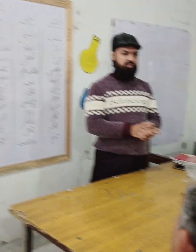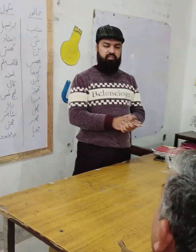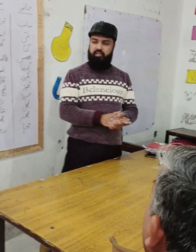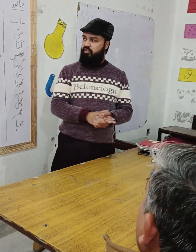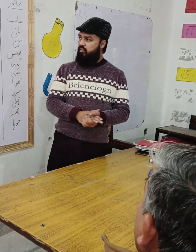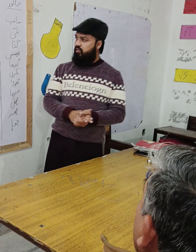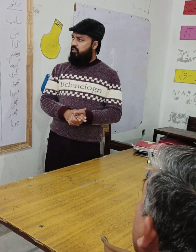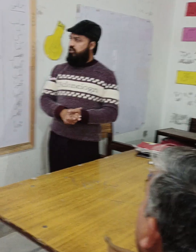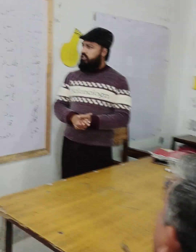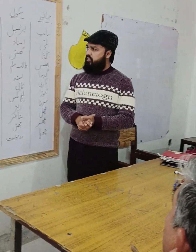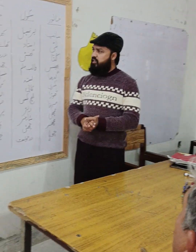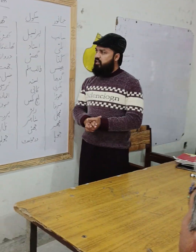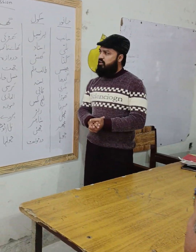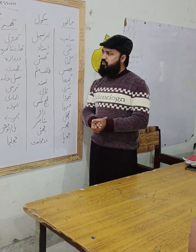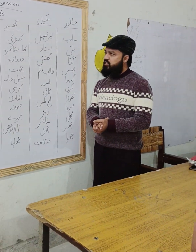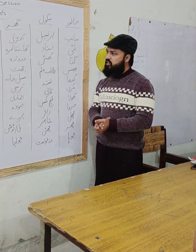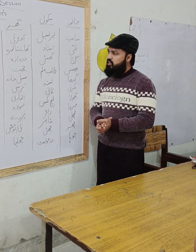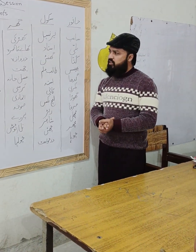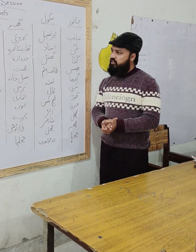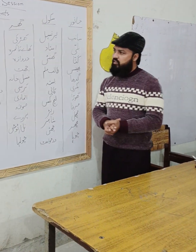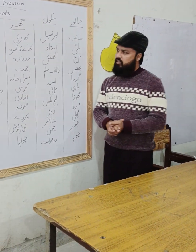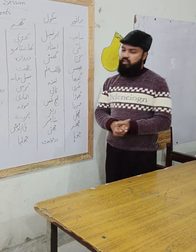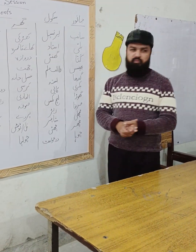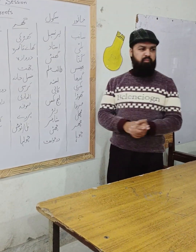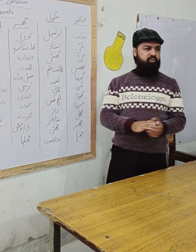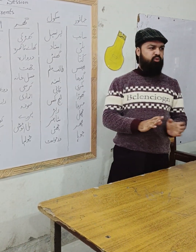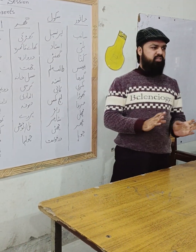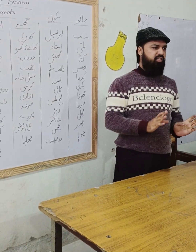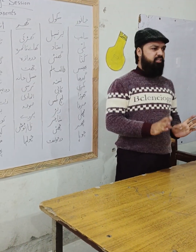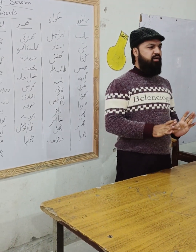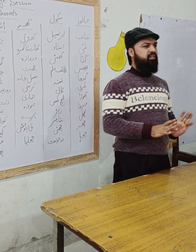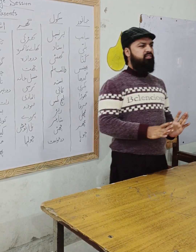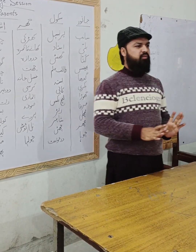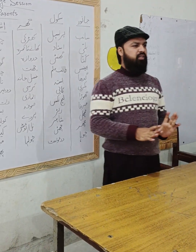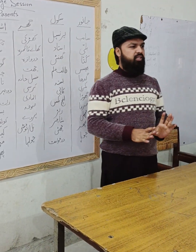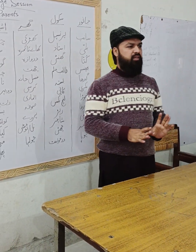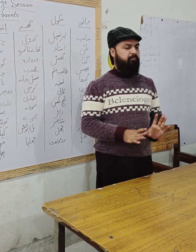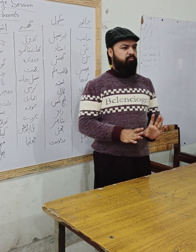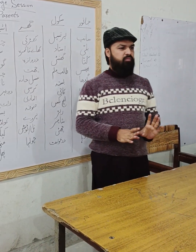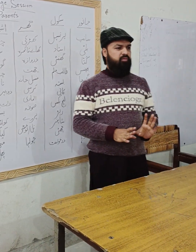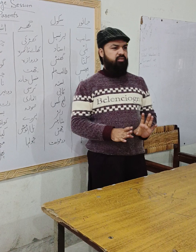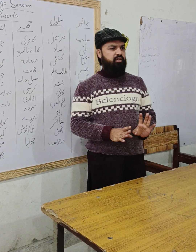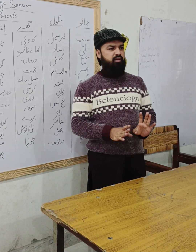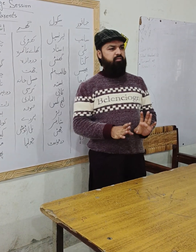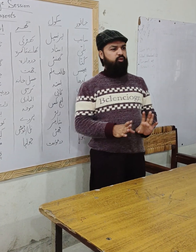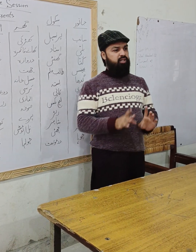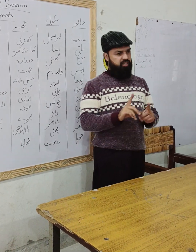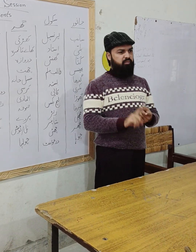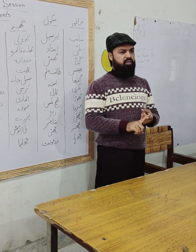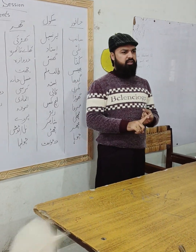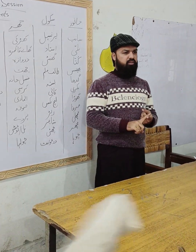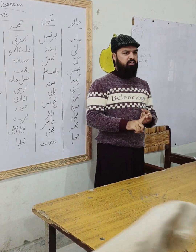हैं। लेकिन यह है कि आपने ये घर में बच्चों की इस तरह प्रैक्टिस करवानी है कि वो लिखें भी और